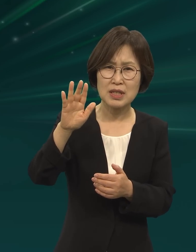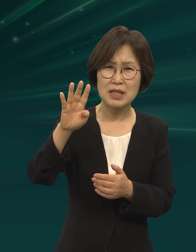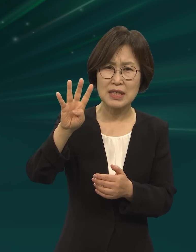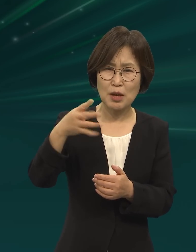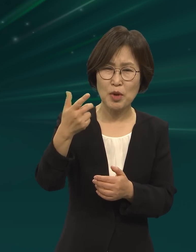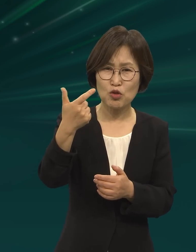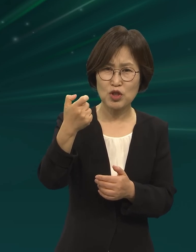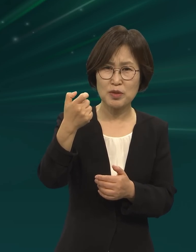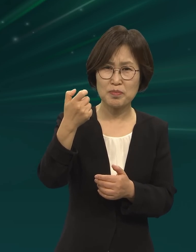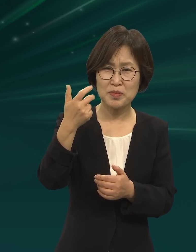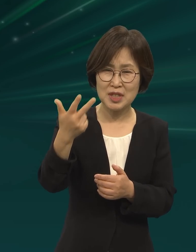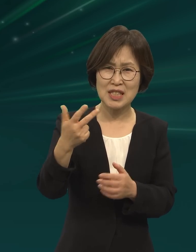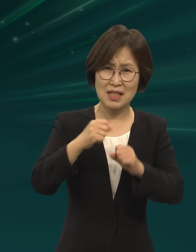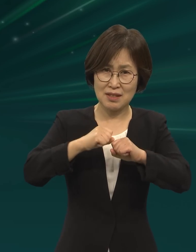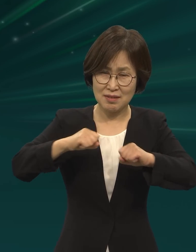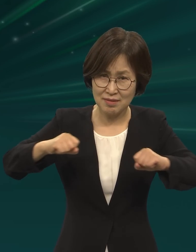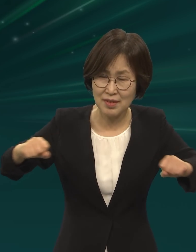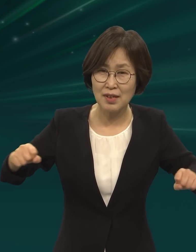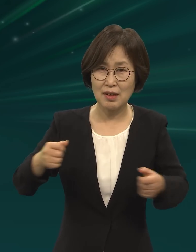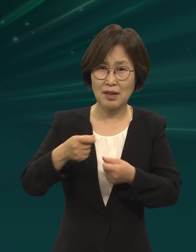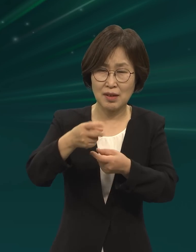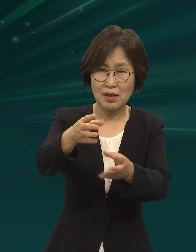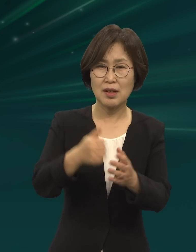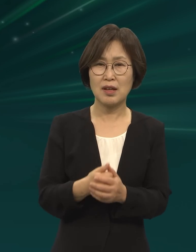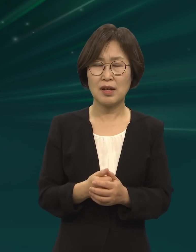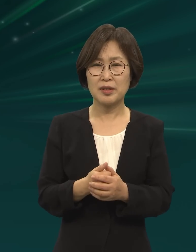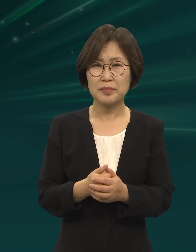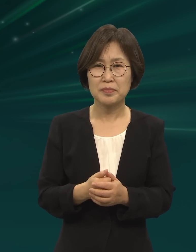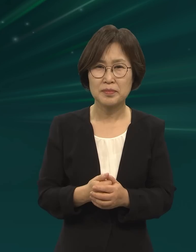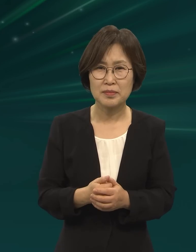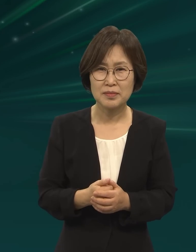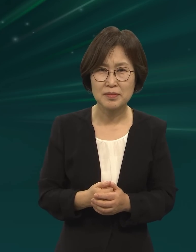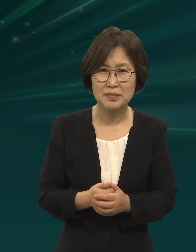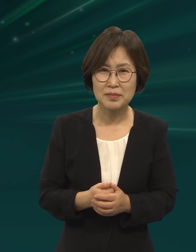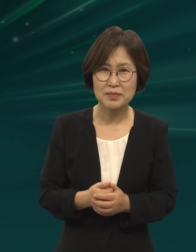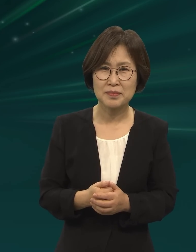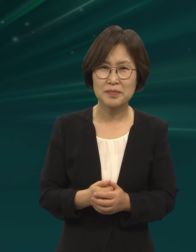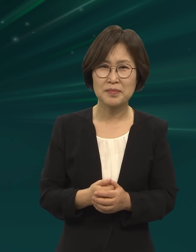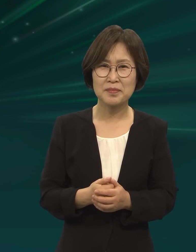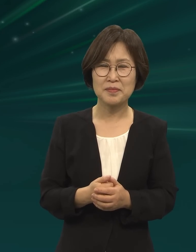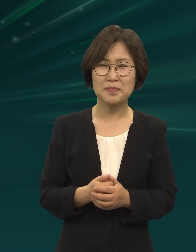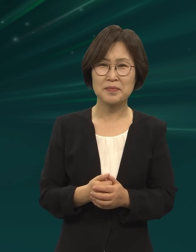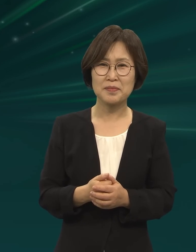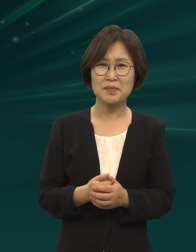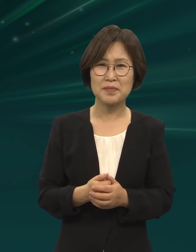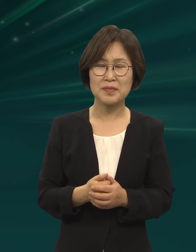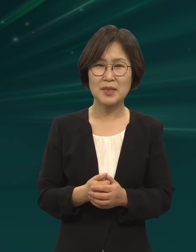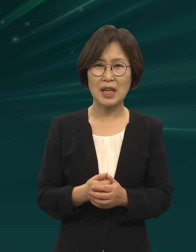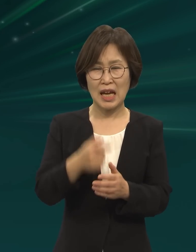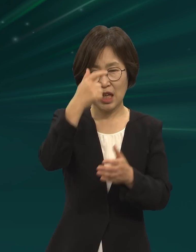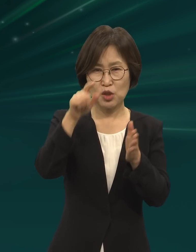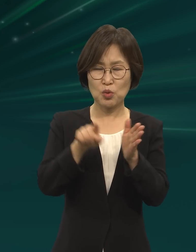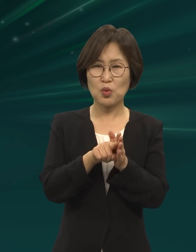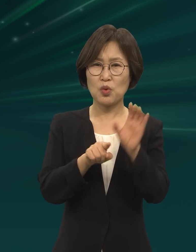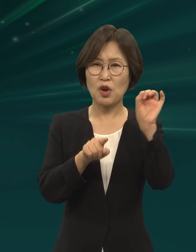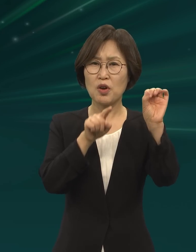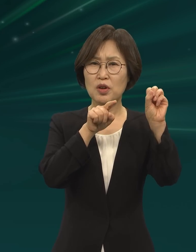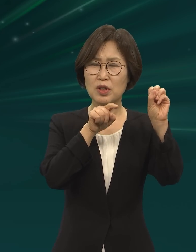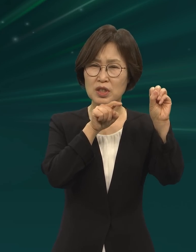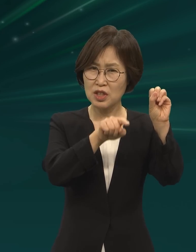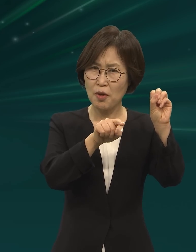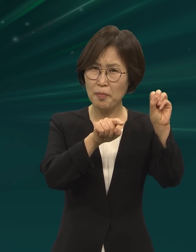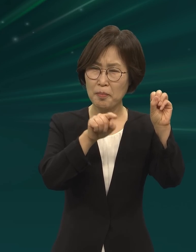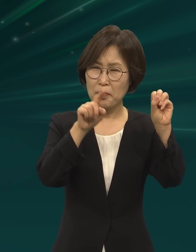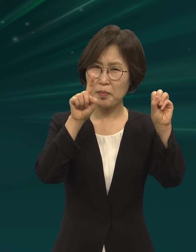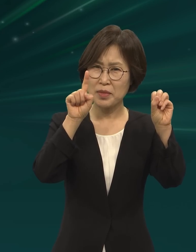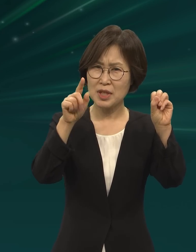1467km가 있고 힌두교 73%, 무슬림교 26%, 기독교 0.18%입니다.